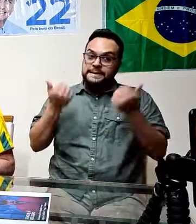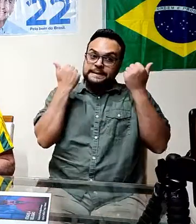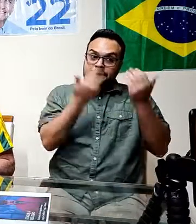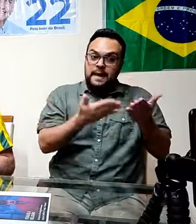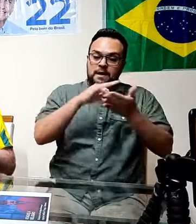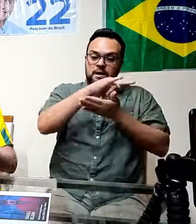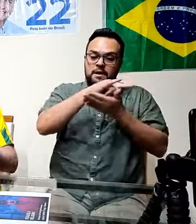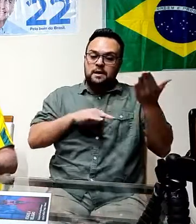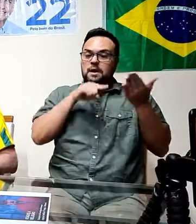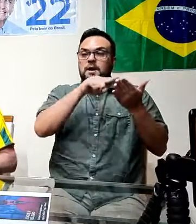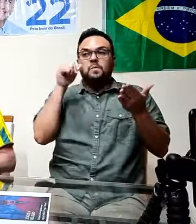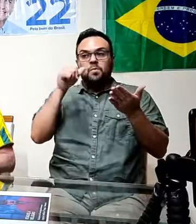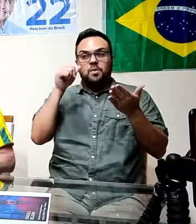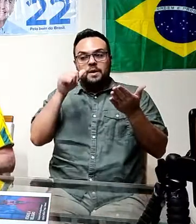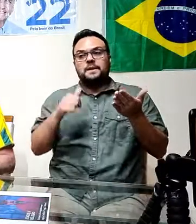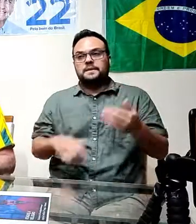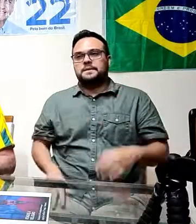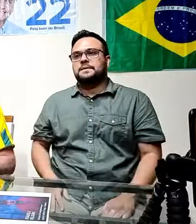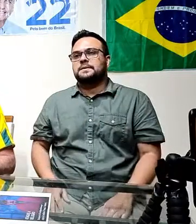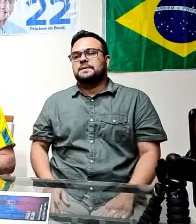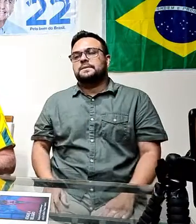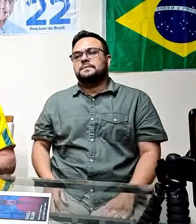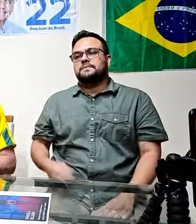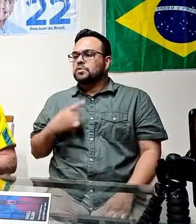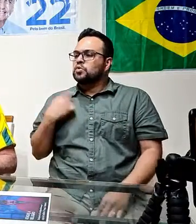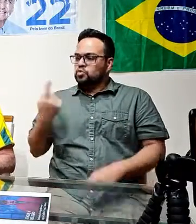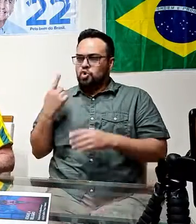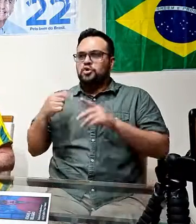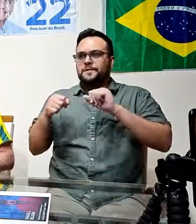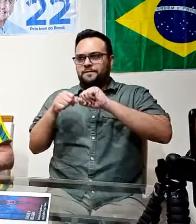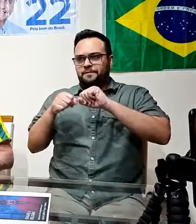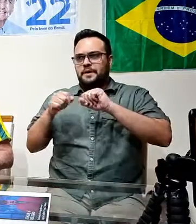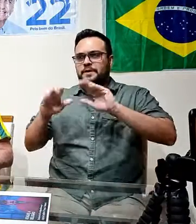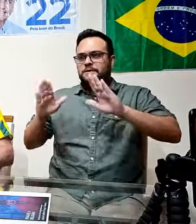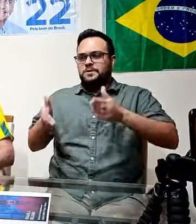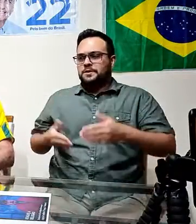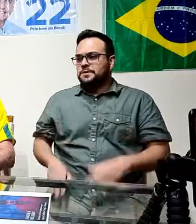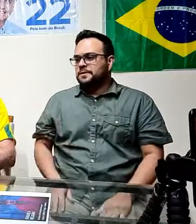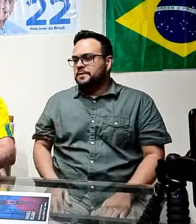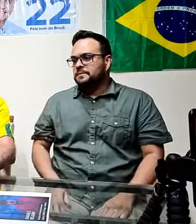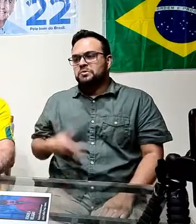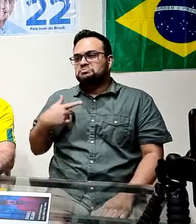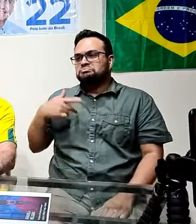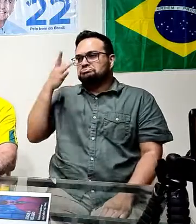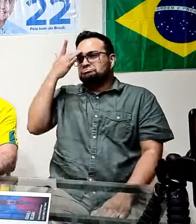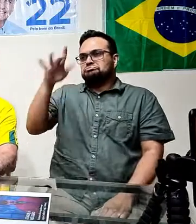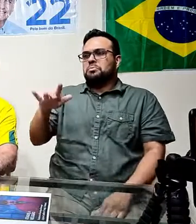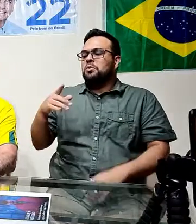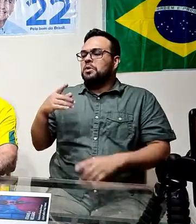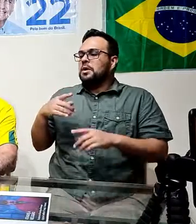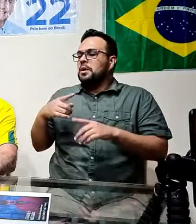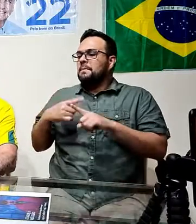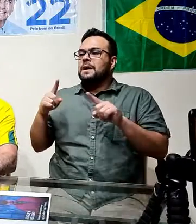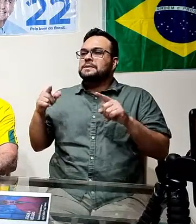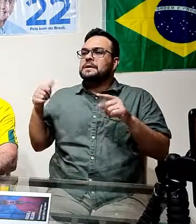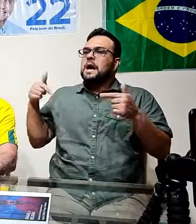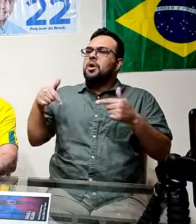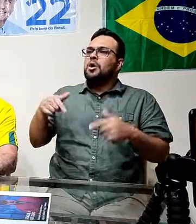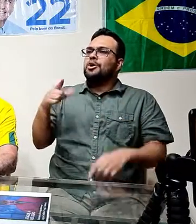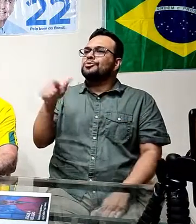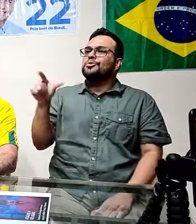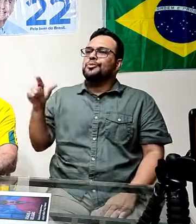as mulheres. E assim nós fizemos. Não sei porquê, não vai haver boca de urna nesse ano,